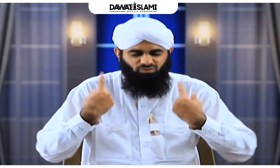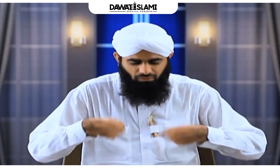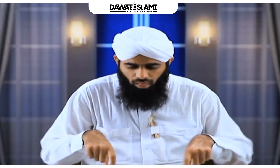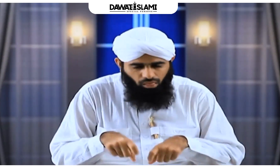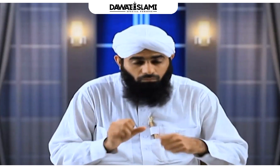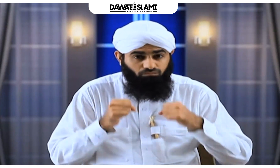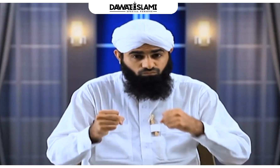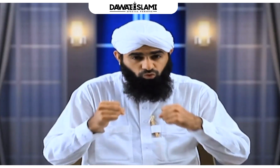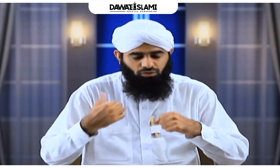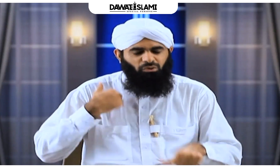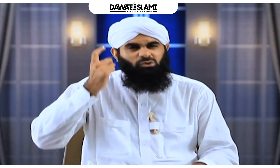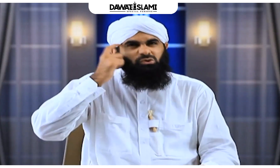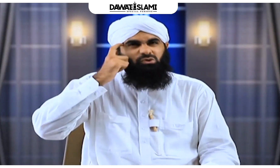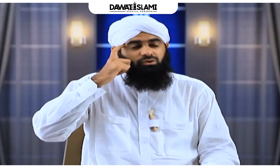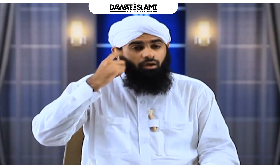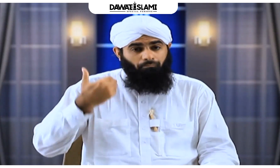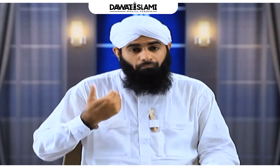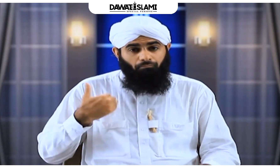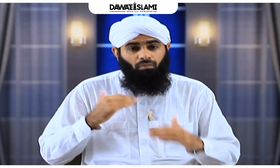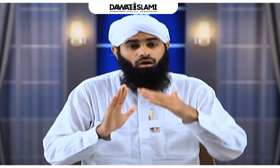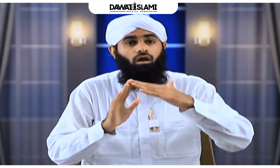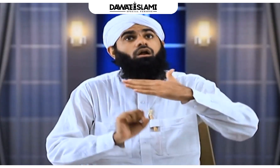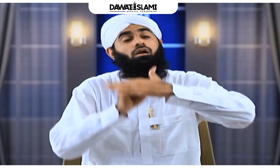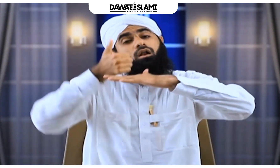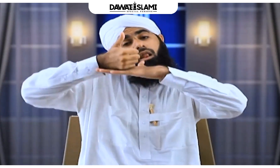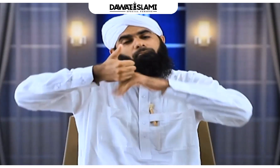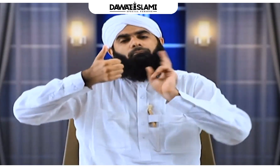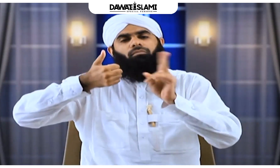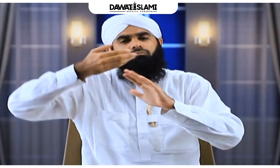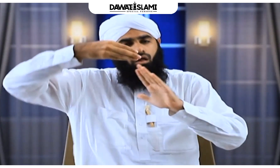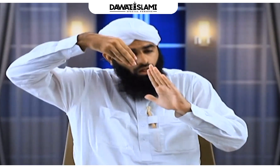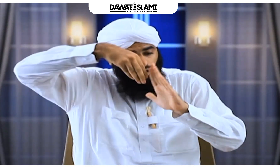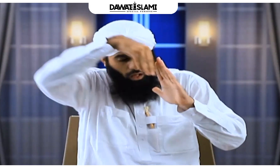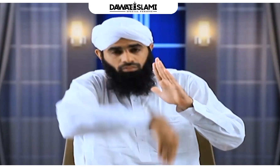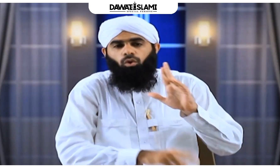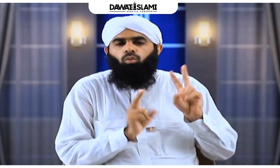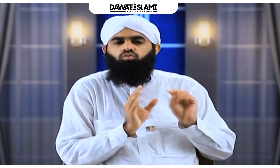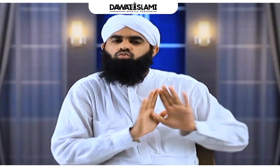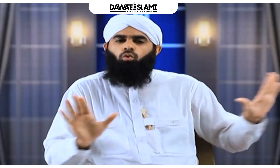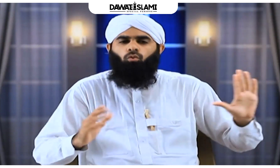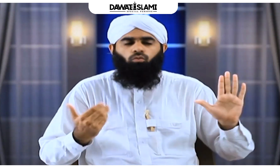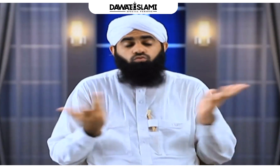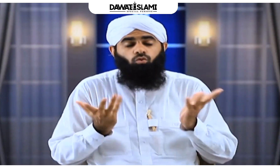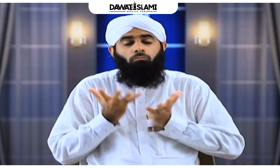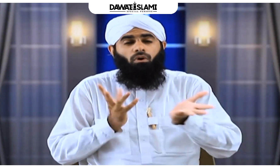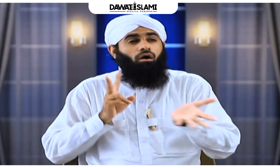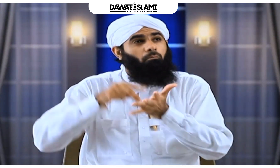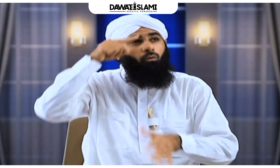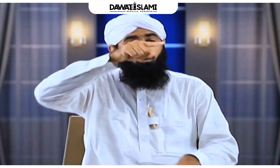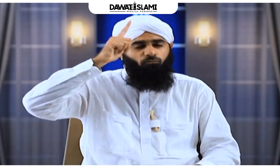اللہ تعالی علیہ نے اترنا ہی چھوڑ دیا، یہاں تک کہ اپنی آخرت سنوارنے اور رب کو راضی